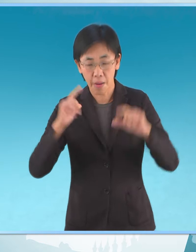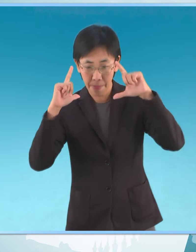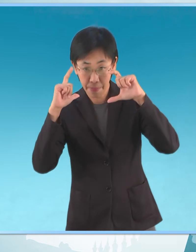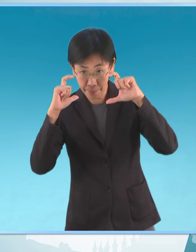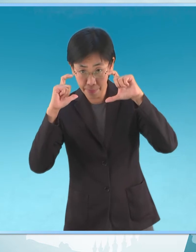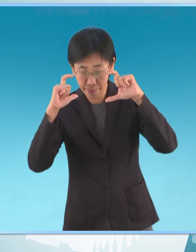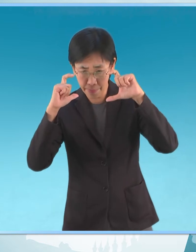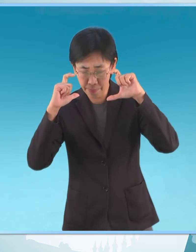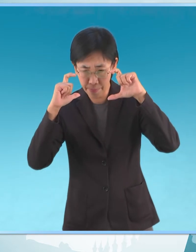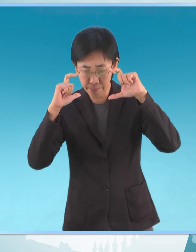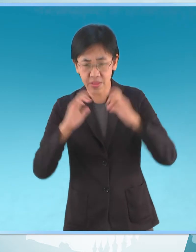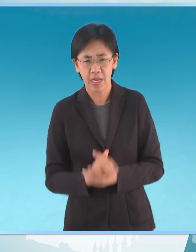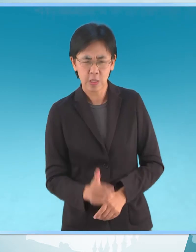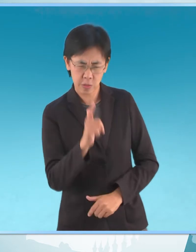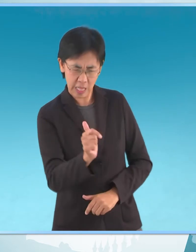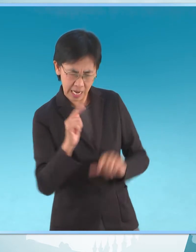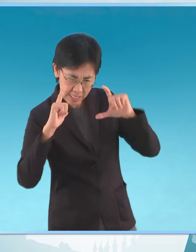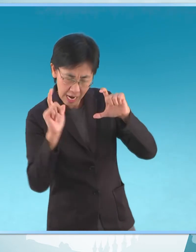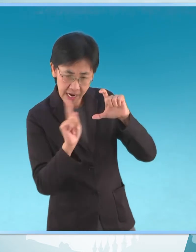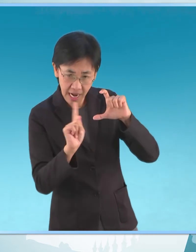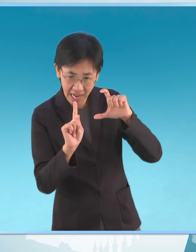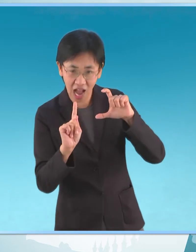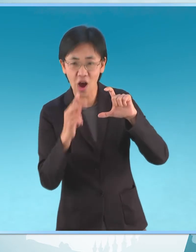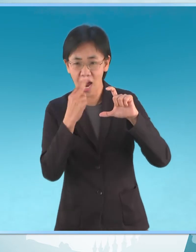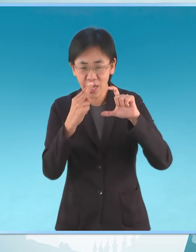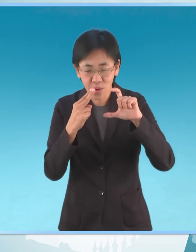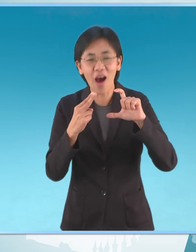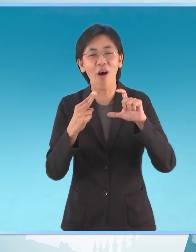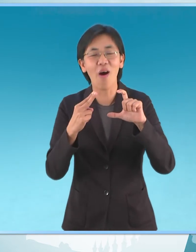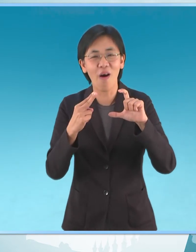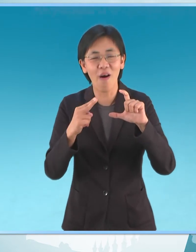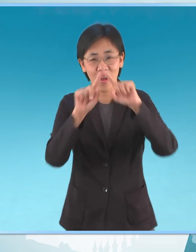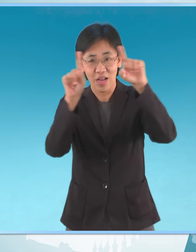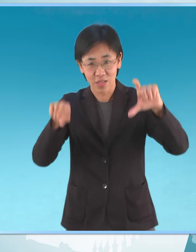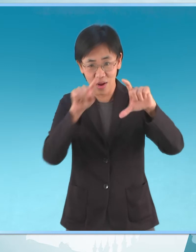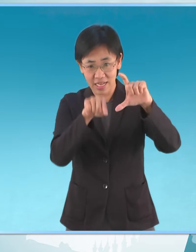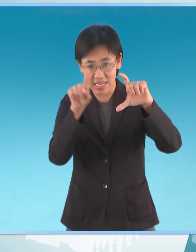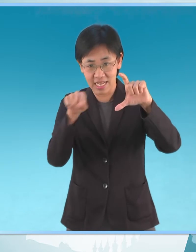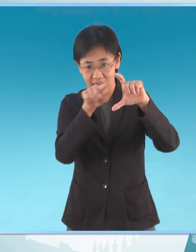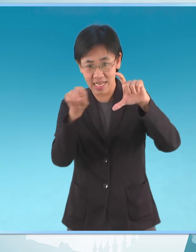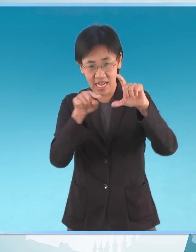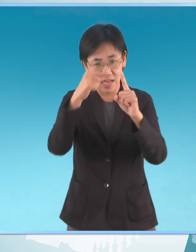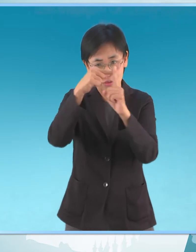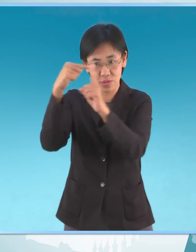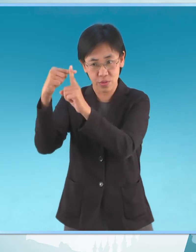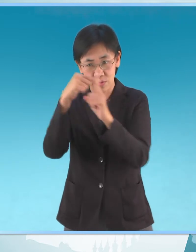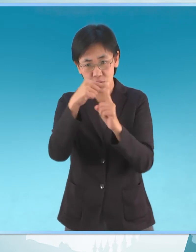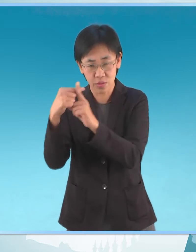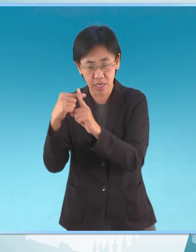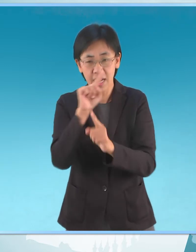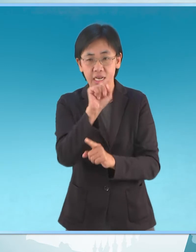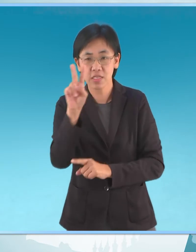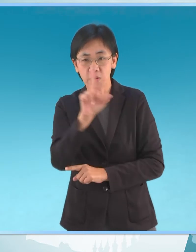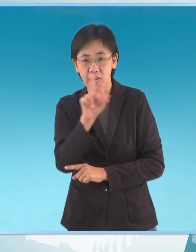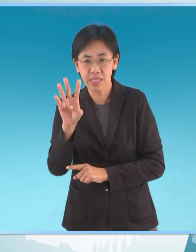หรือเป็นพระเอกในภาพเนี่ยมาไว้ที่บริเวณตำแหน่งจุดตัด9ช่องคือจุดที่1จุดที่2จุดที่3จุดที่4จุดใดจุดหนึ่งของภ